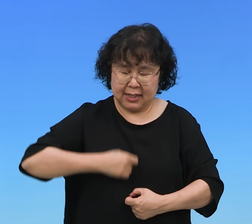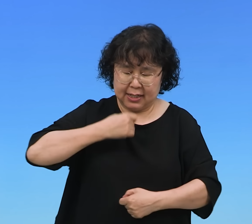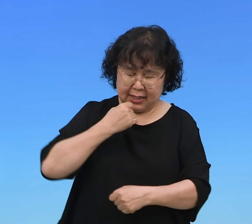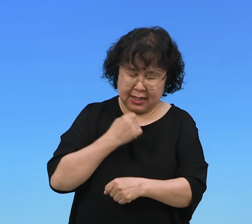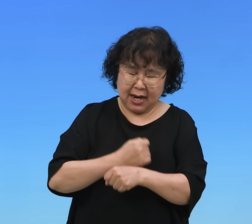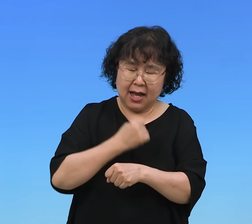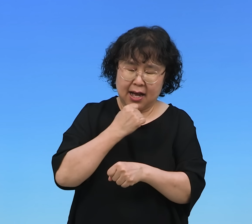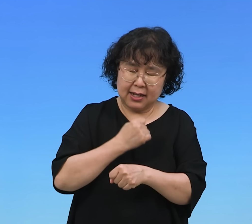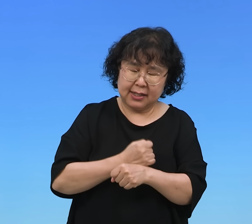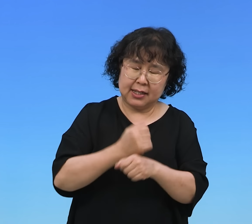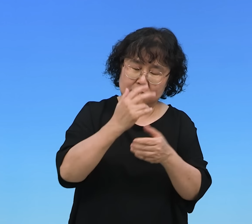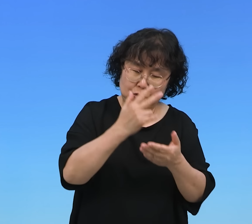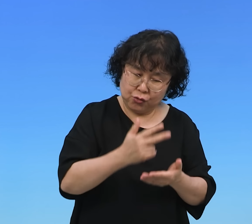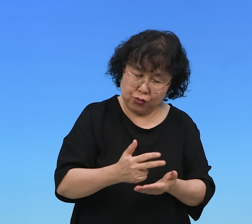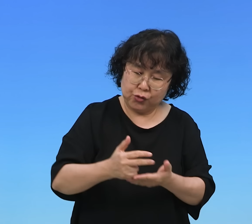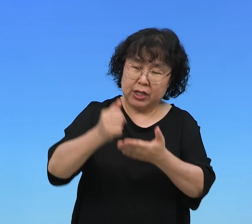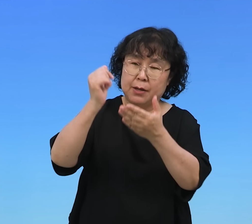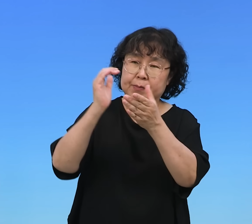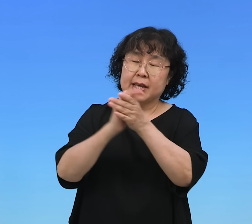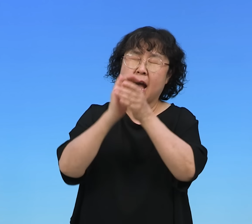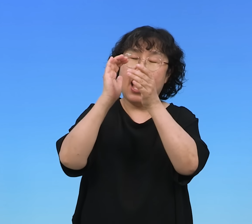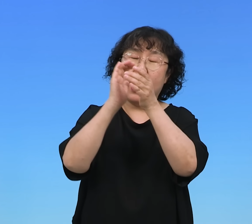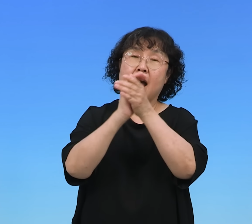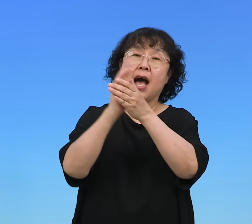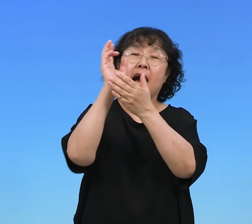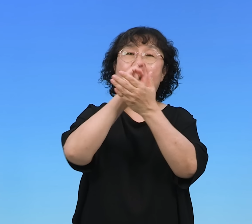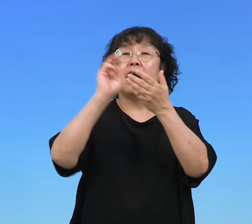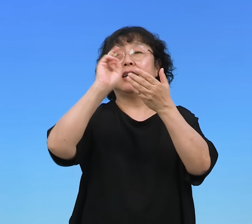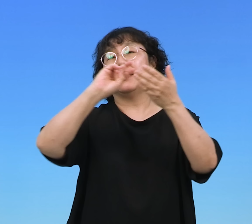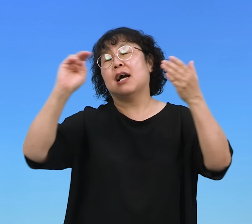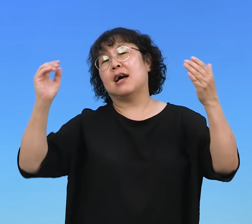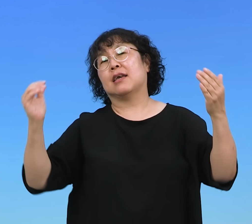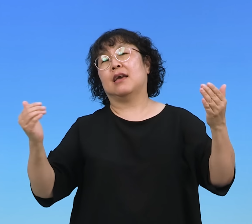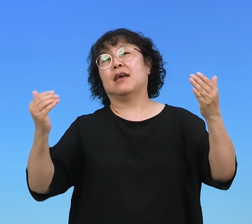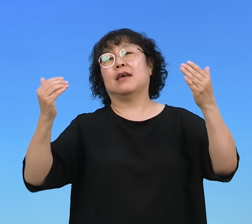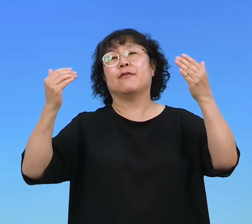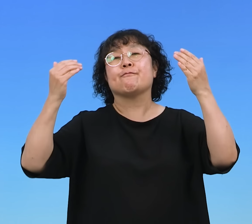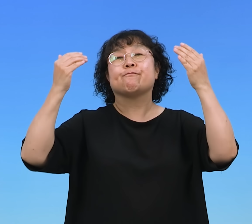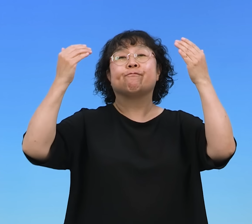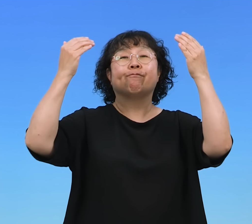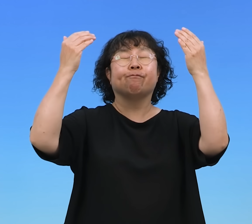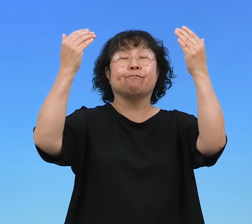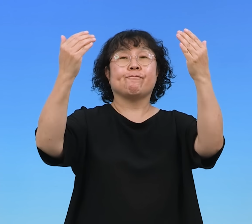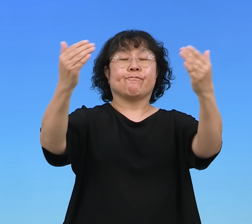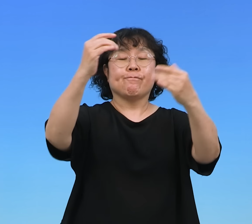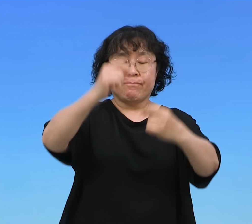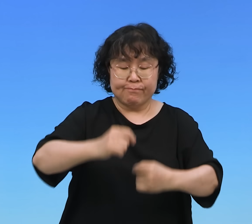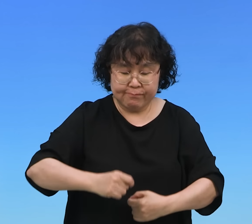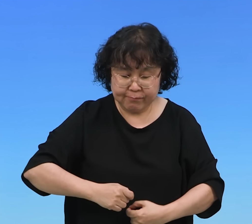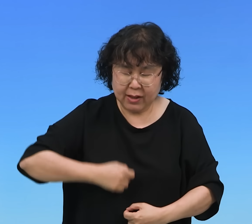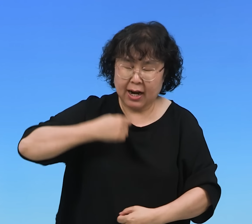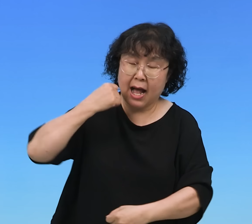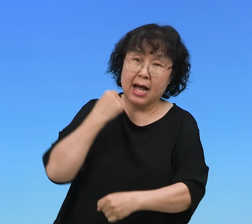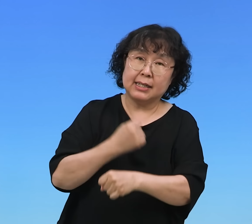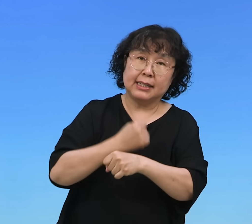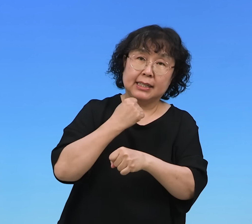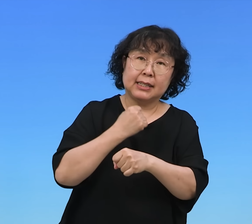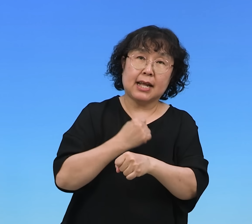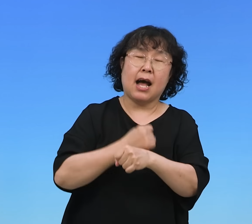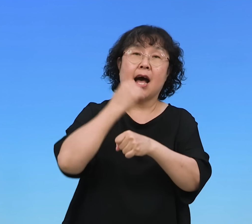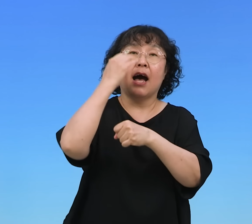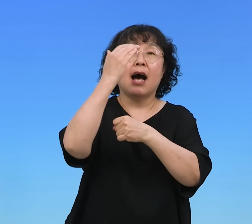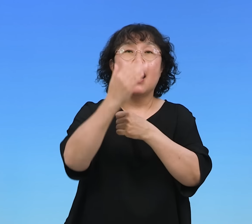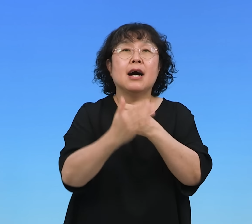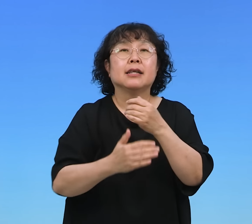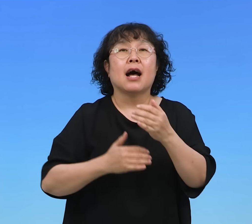신실하신 주님 찬양해. 힘있게 선포합니다. 신실하신